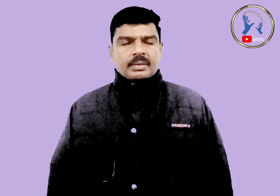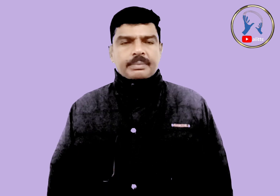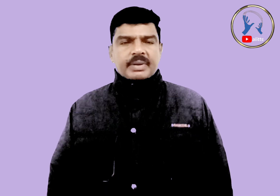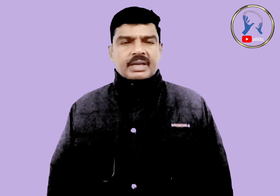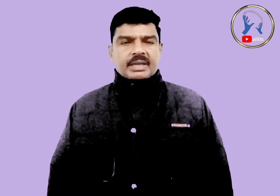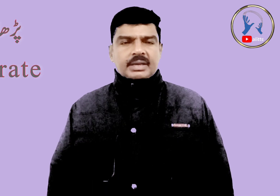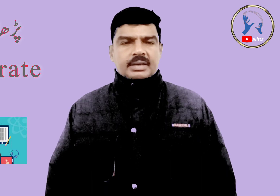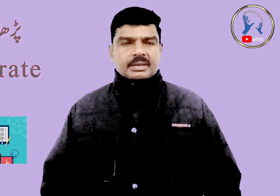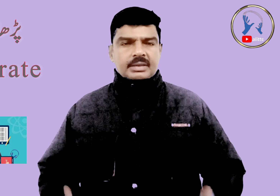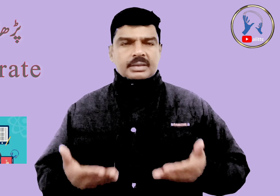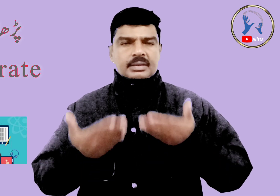पढ़ा लिखा,